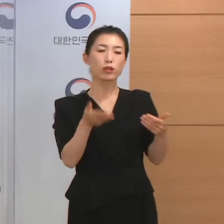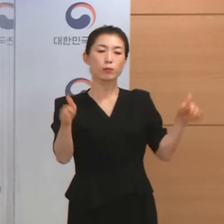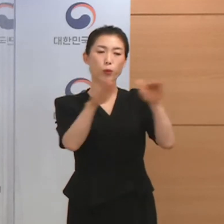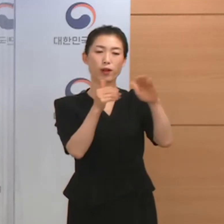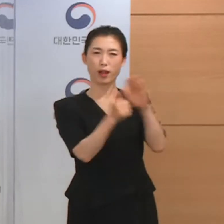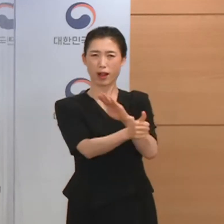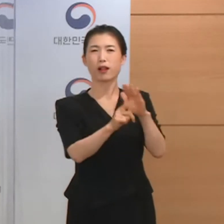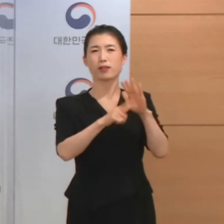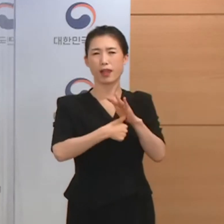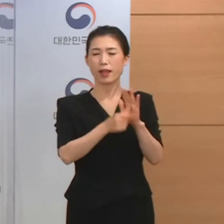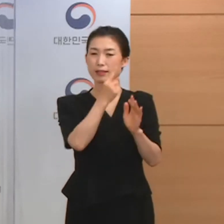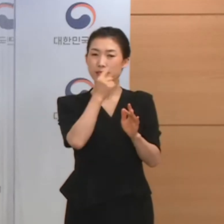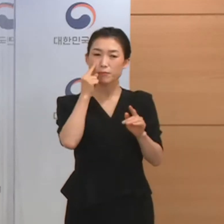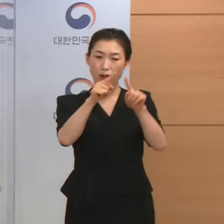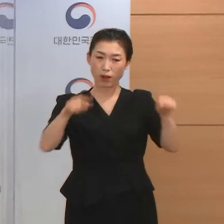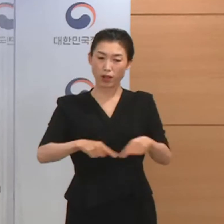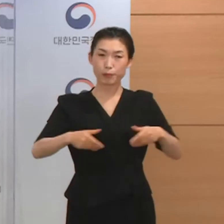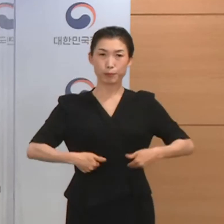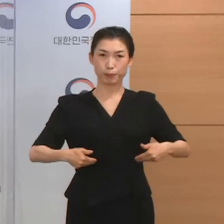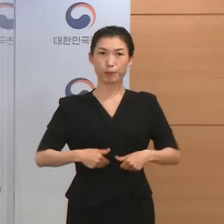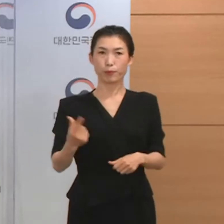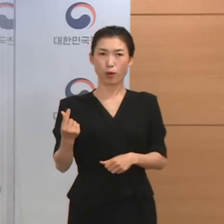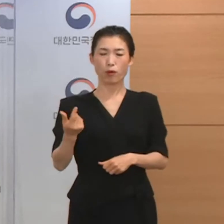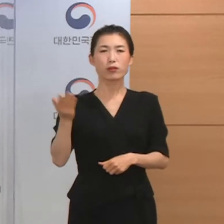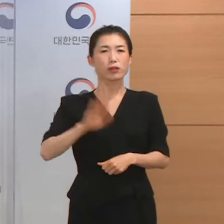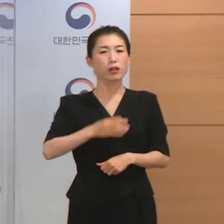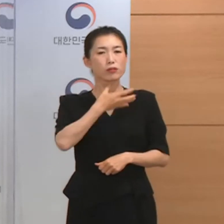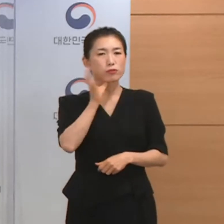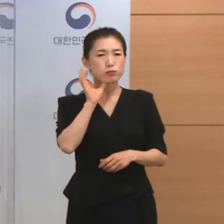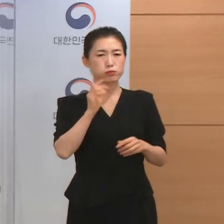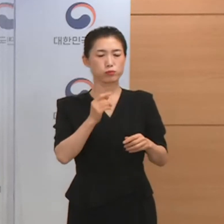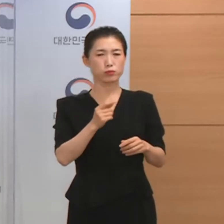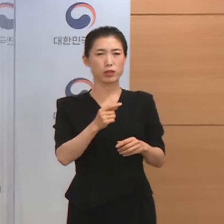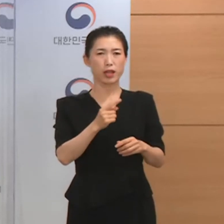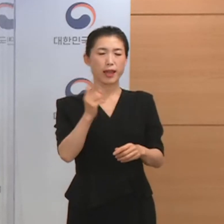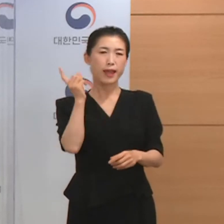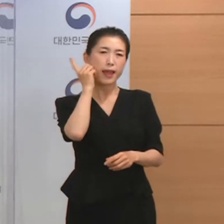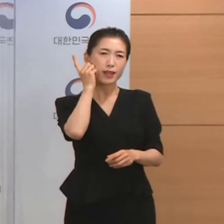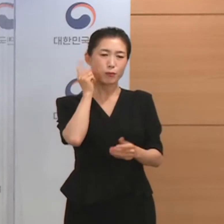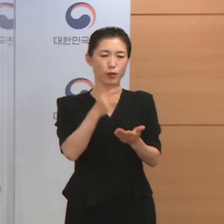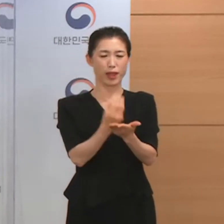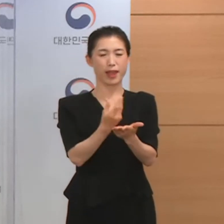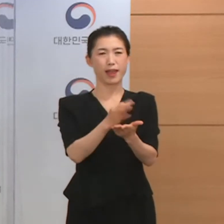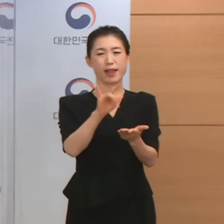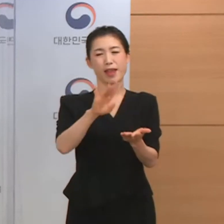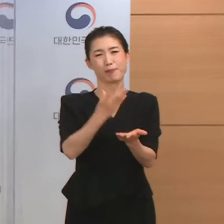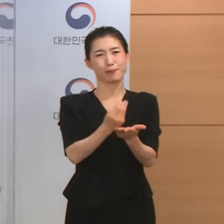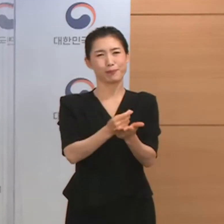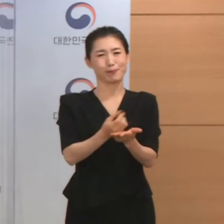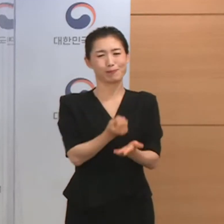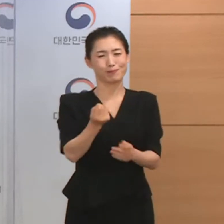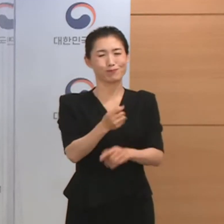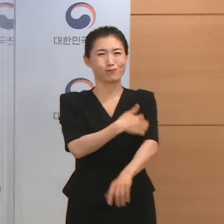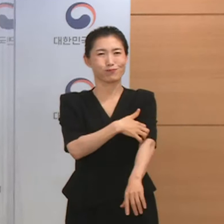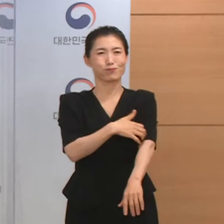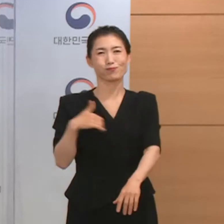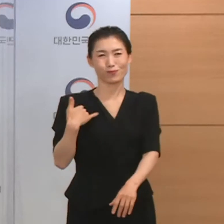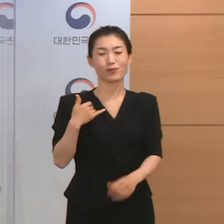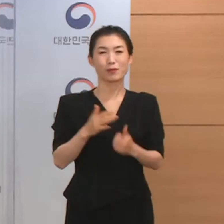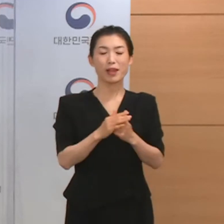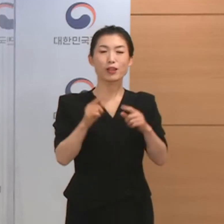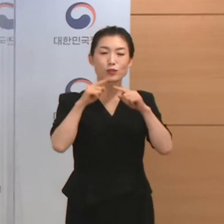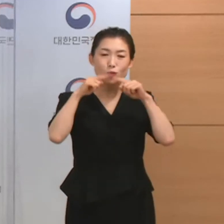증명서가 필요할 텐데 어르신들은 앱 이용이 불편할 수 있습니다. 종이 증명서는 어디서 어떻게 받을 수